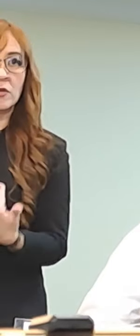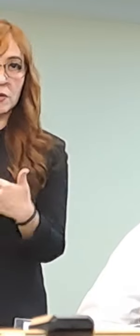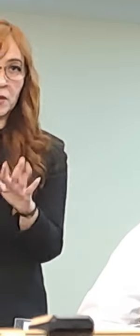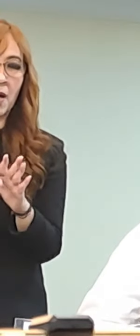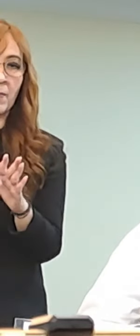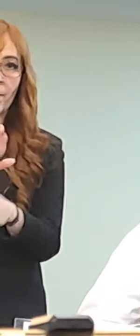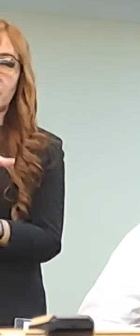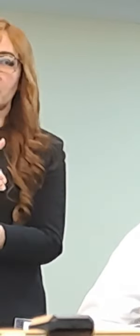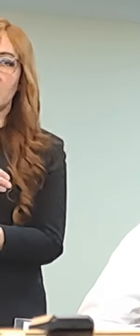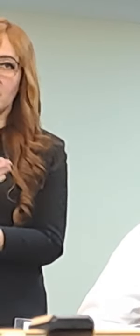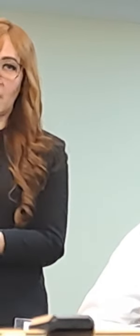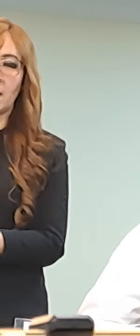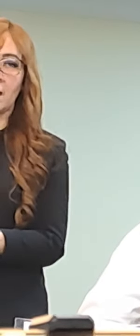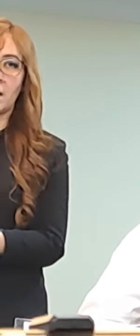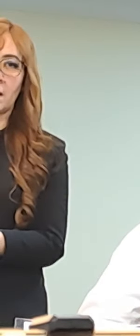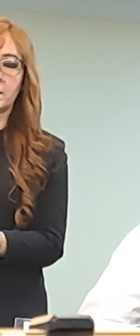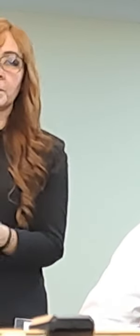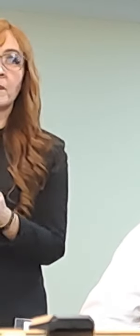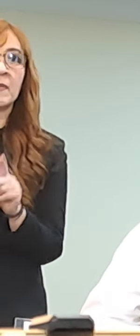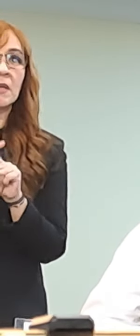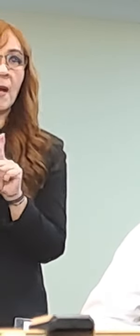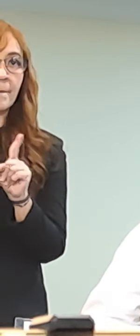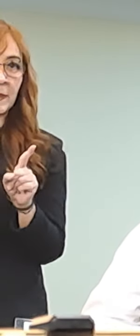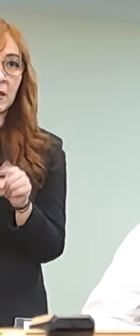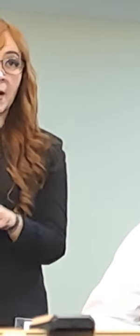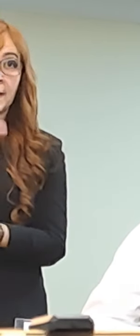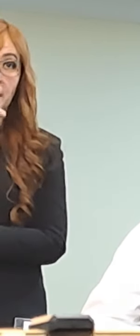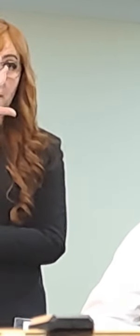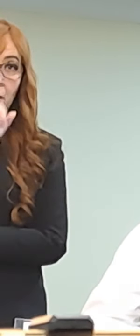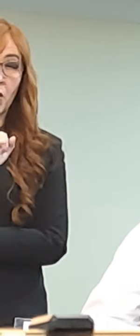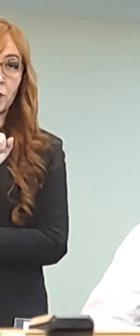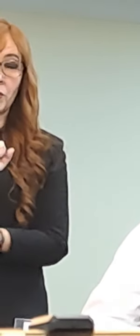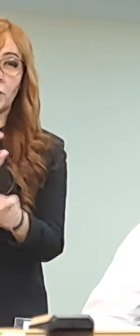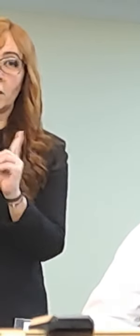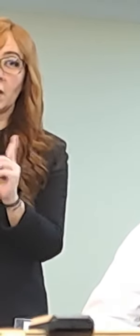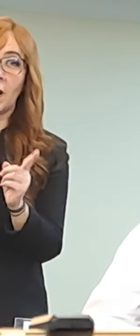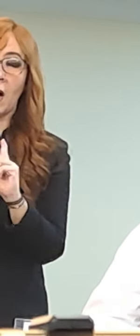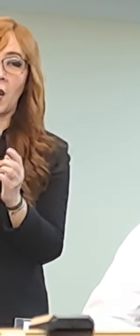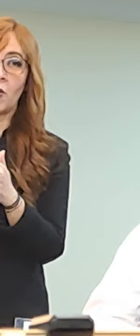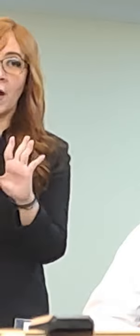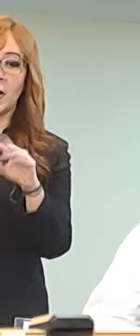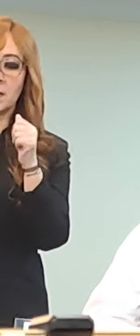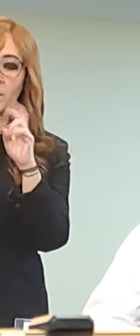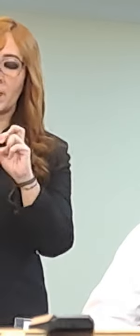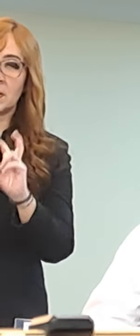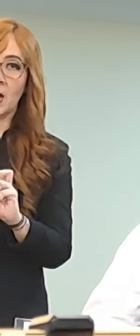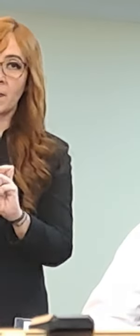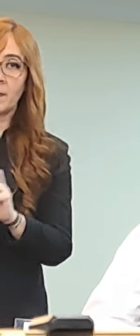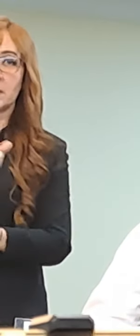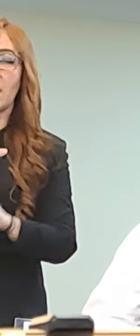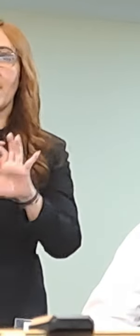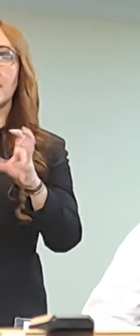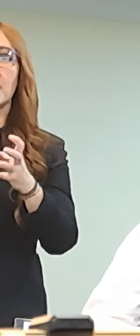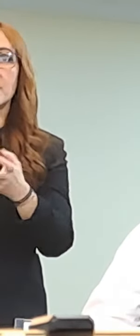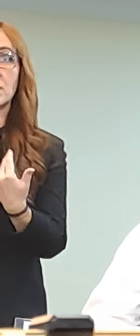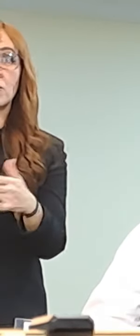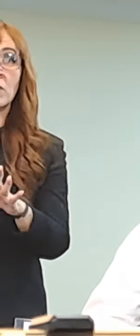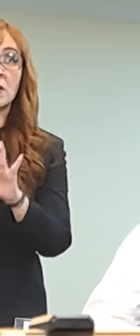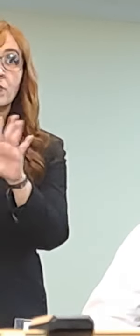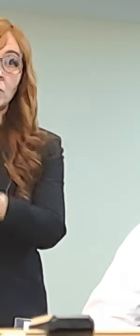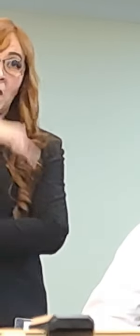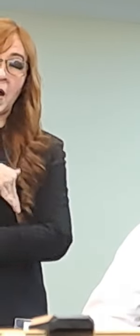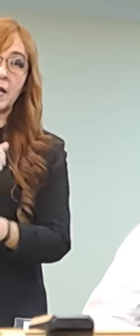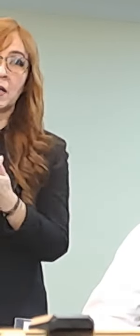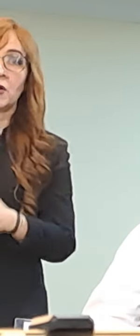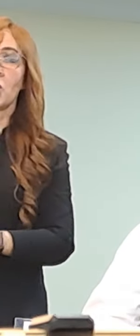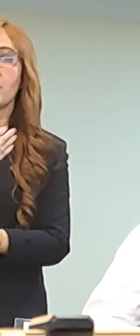dinyatakan meninggal akibat tenggelam. Namun seperti yang kita ketahui bahwa saya melakukan pemeriksaan bersama tim setelah 10 hari korban